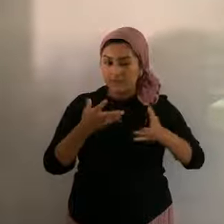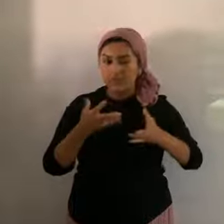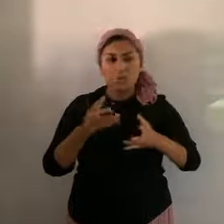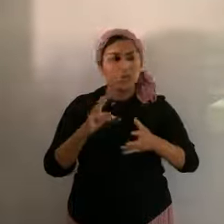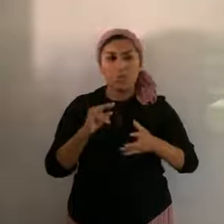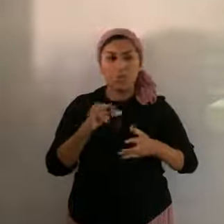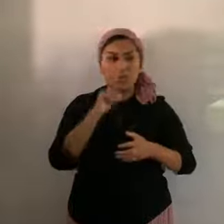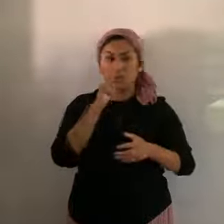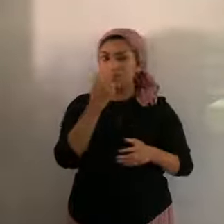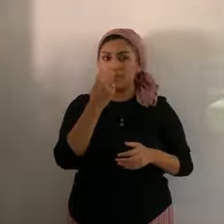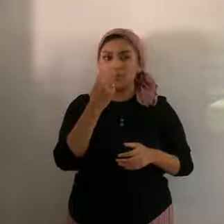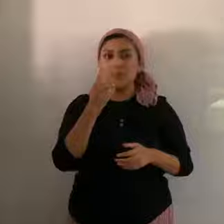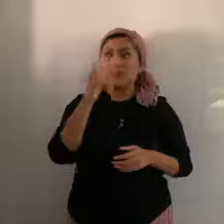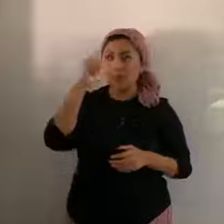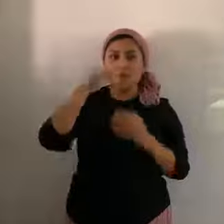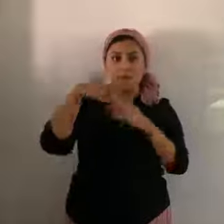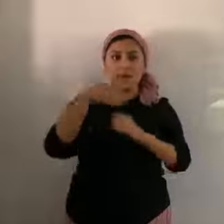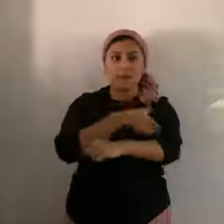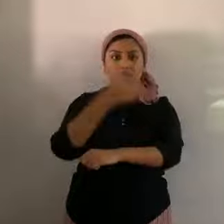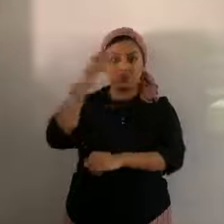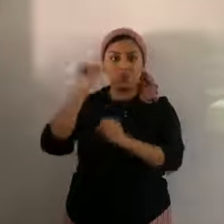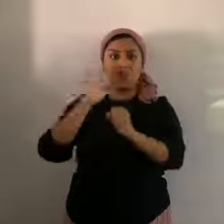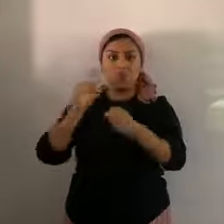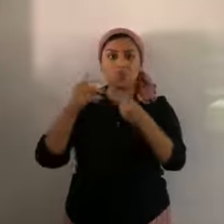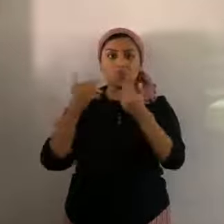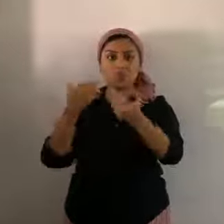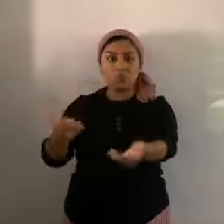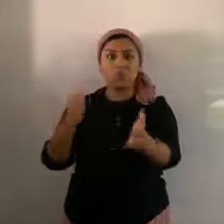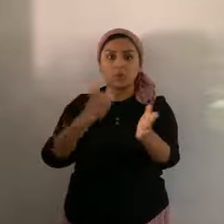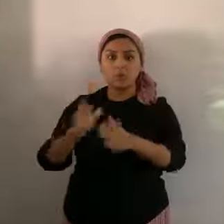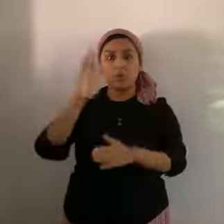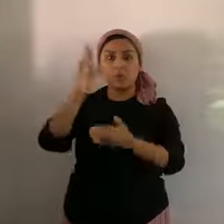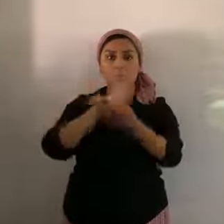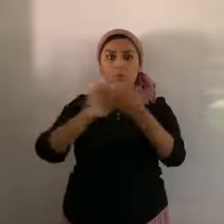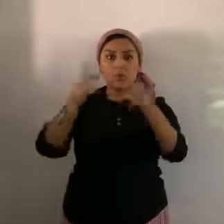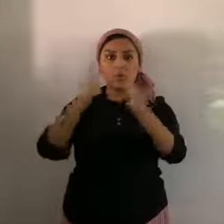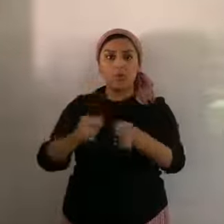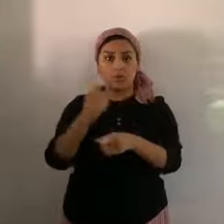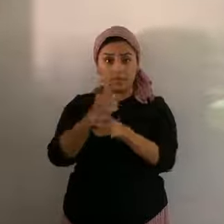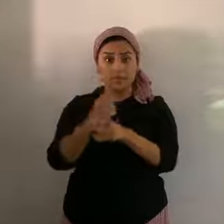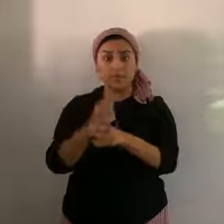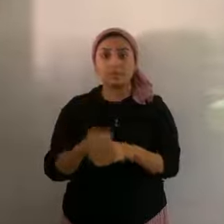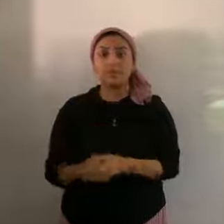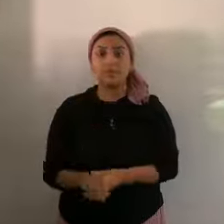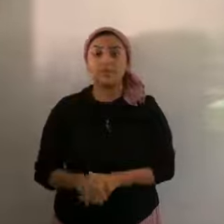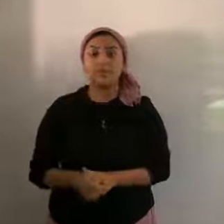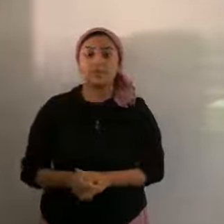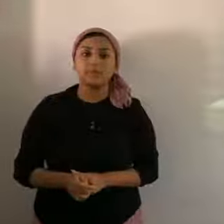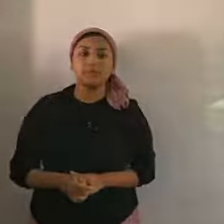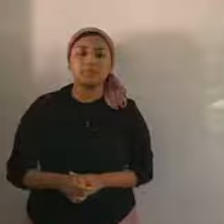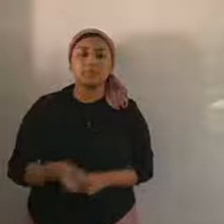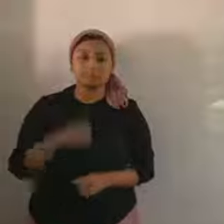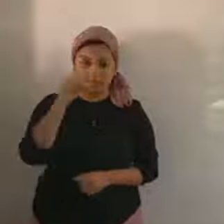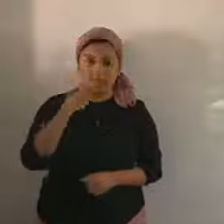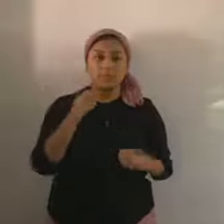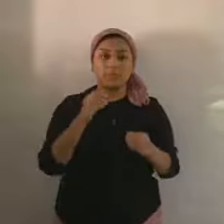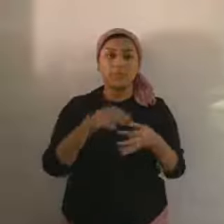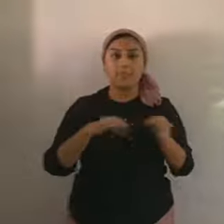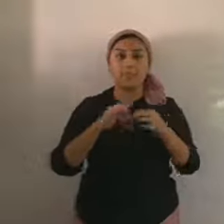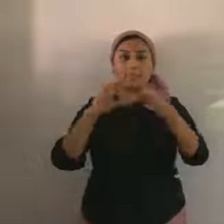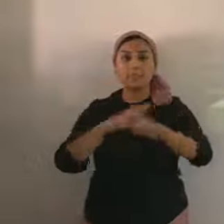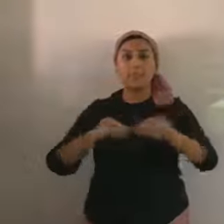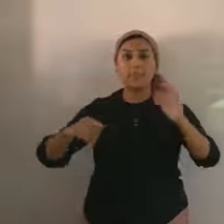hecho, porque Él es el Todopoderoso, según su bendita voluntad, desde luego. Hay que hablar en forma